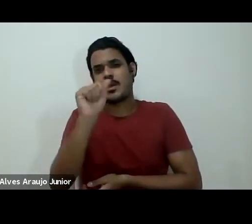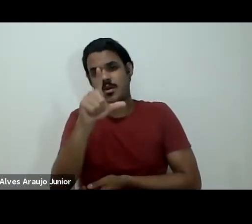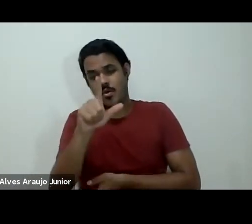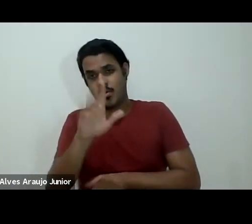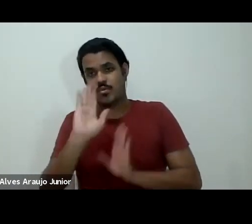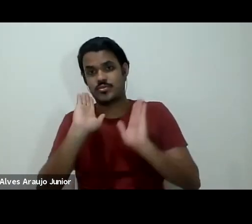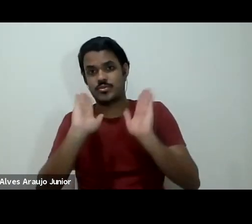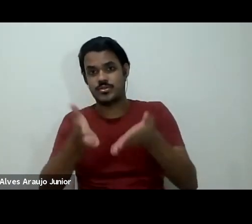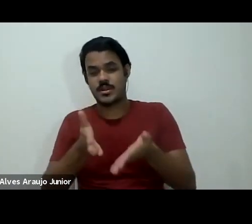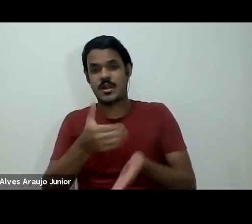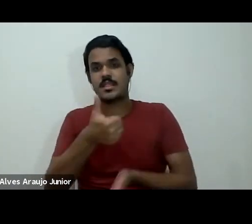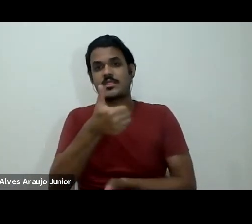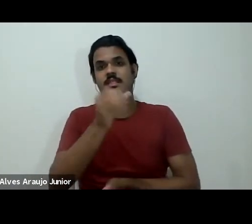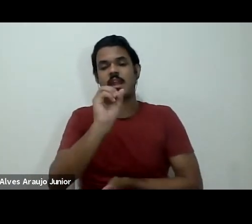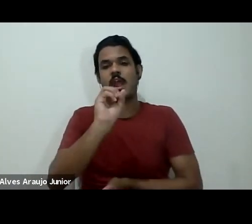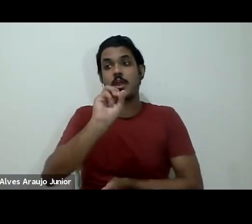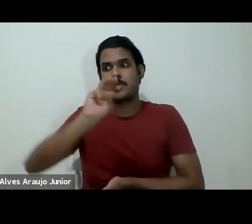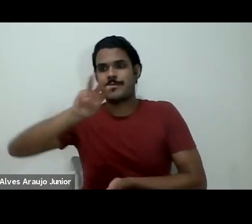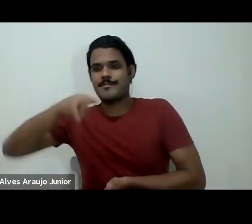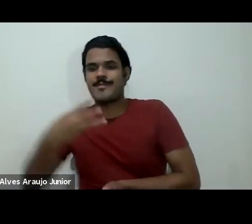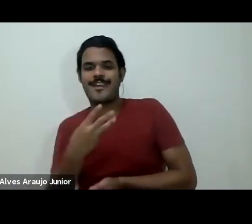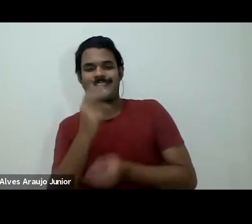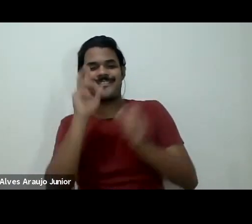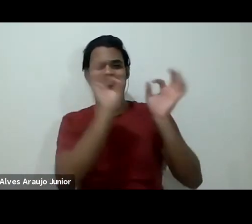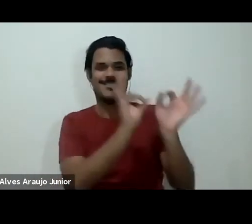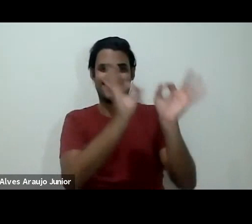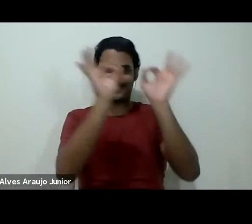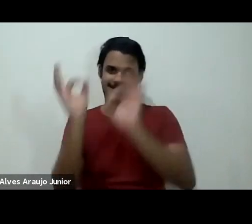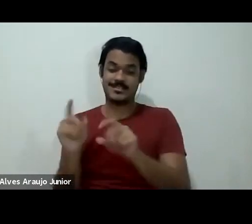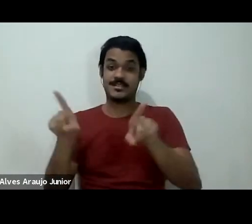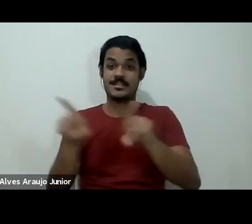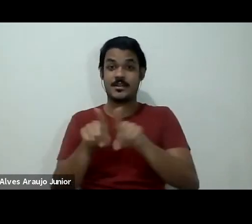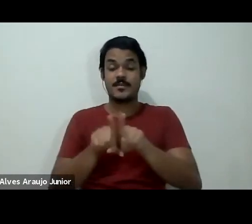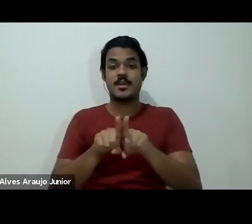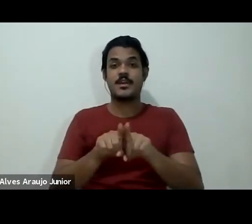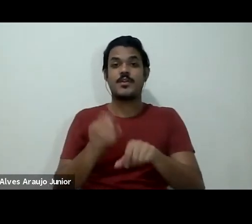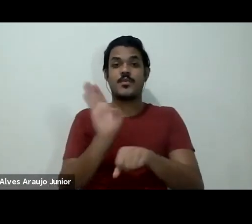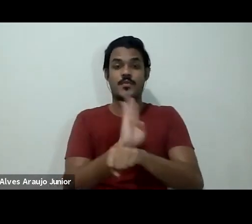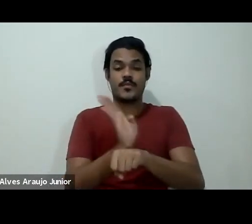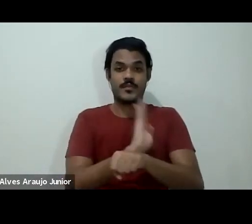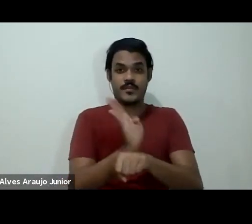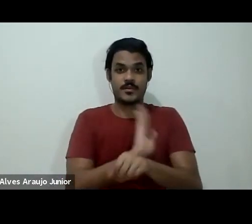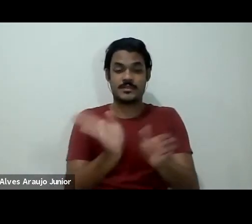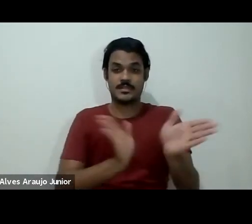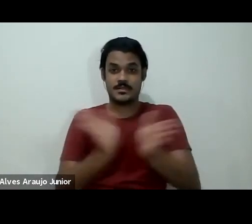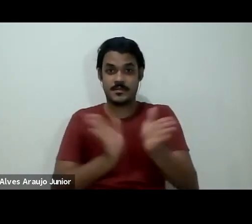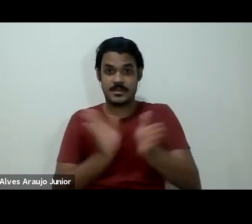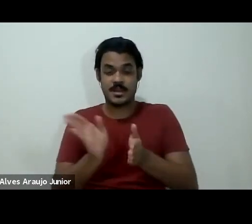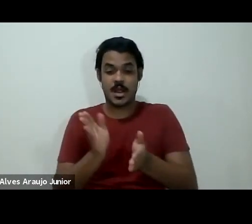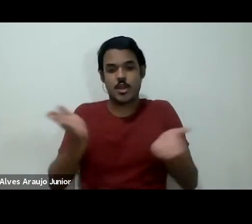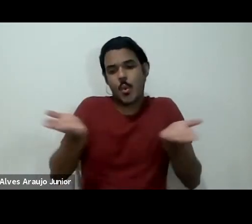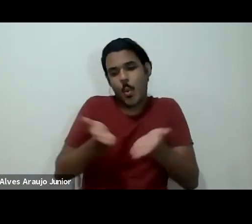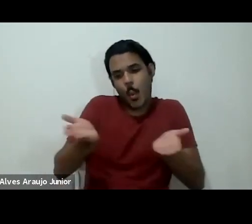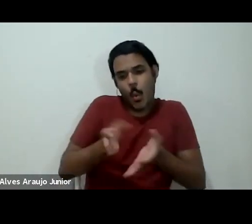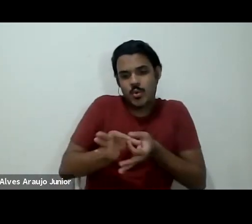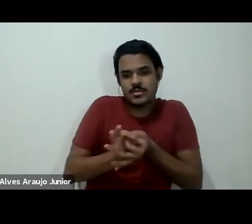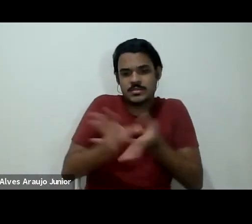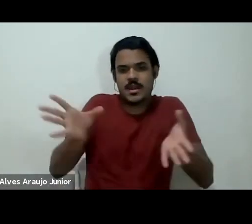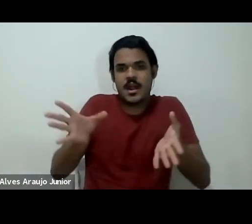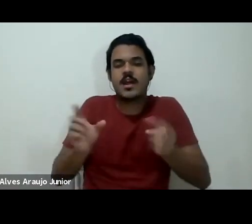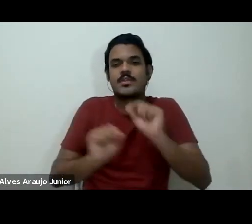mil visualizações, e o filme com acessibilidade foi lançado hoje no canal do